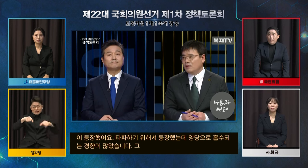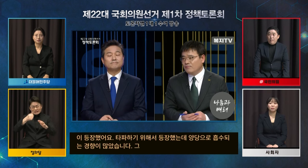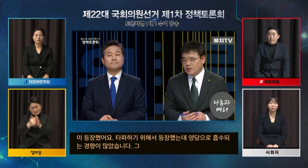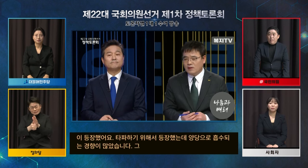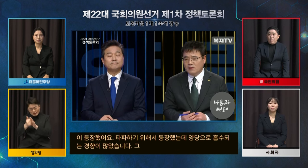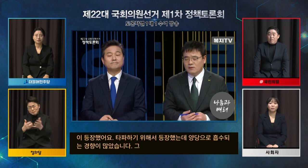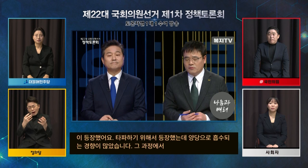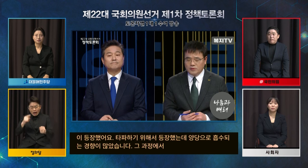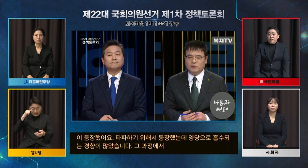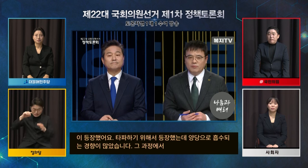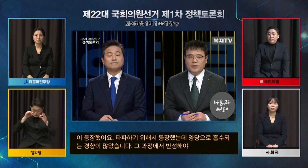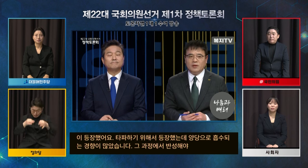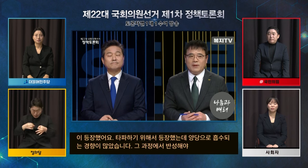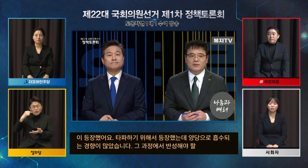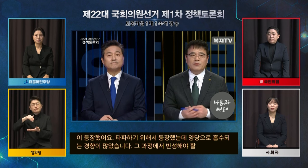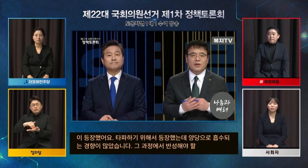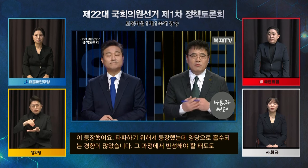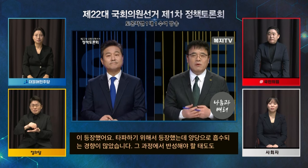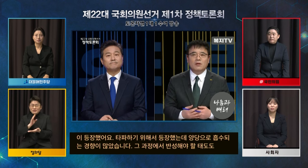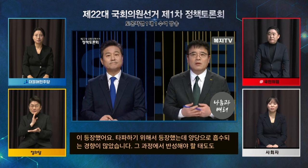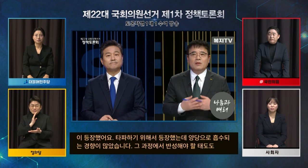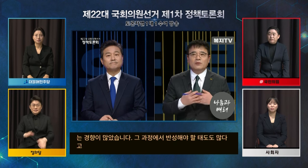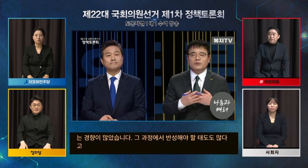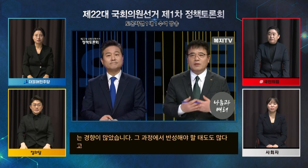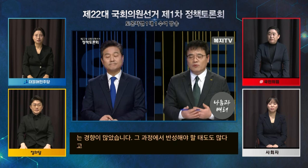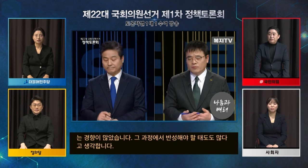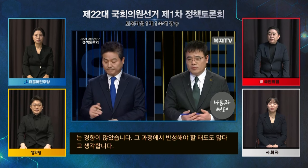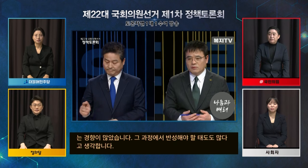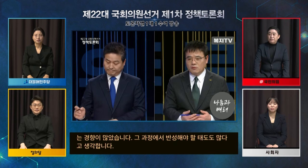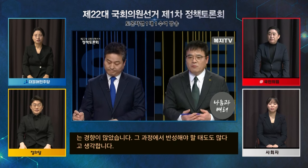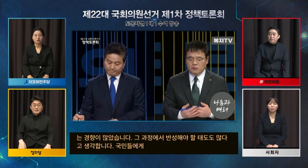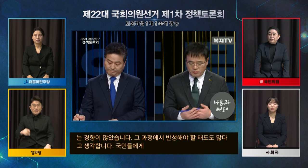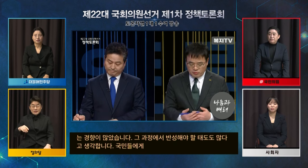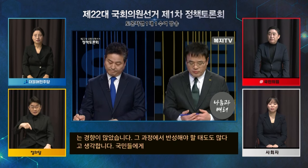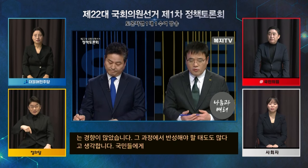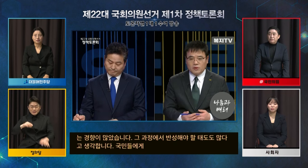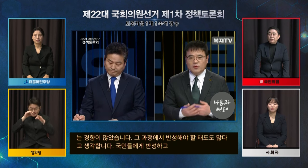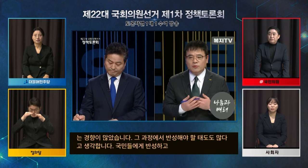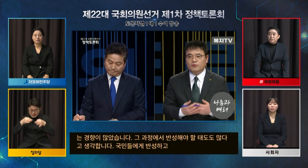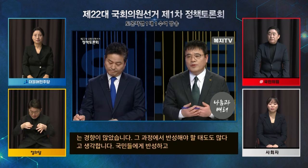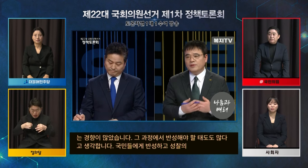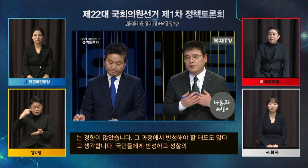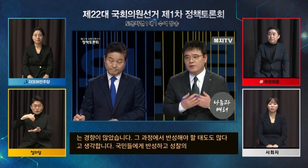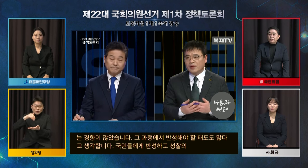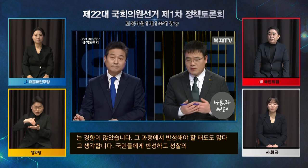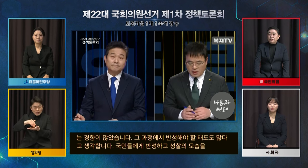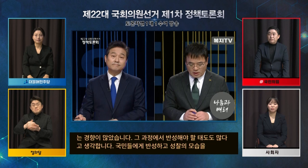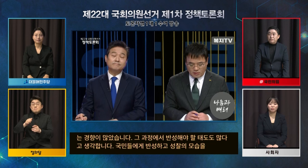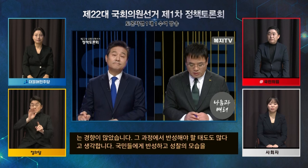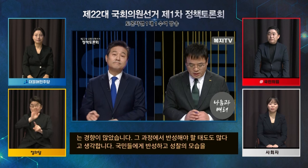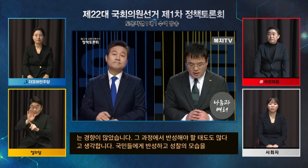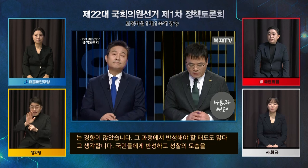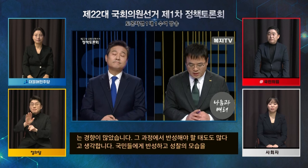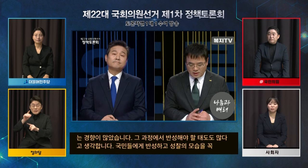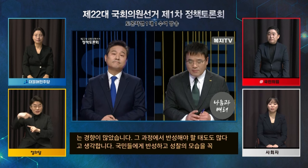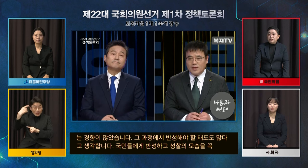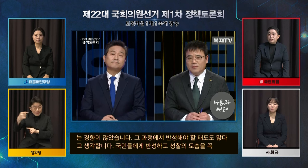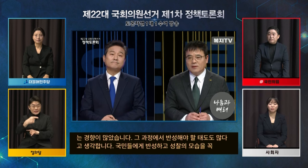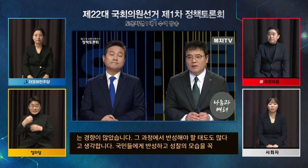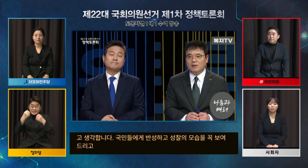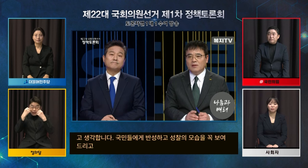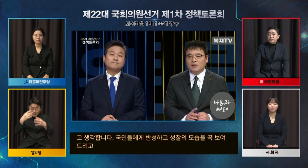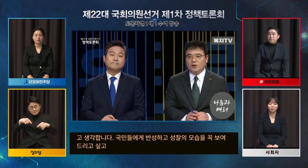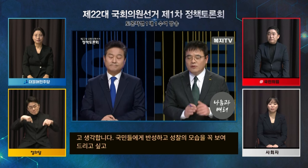많다고 생각을 합니다. 특히 국민들에게 반성을 하고 성찰의 모습을 꼭 보여드리고 싶고 이번 총선에서 그런 계기가 될 거라고 생각합니다.